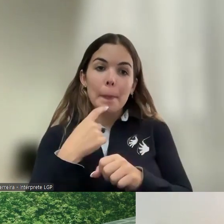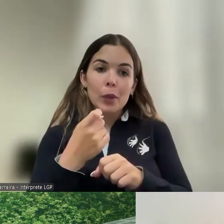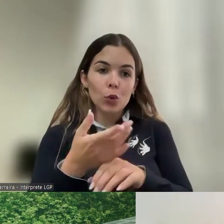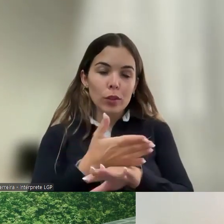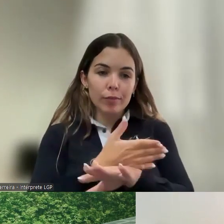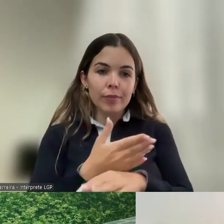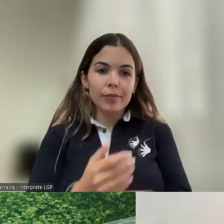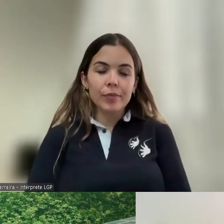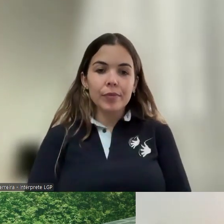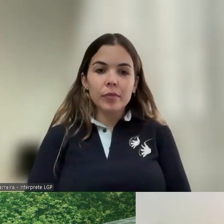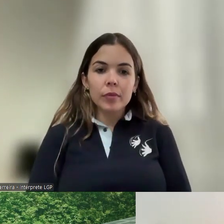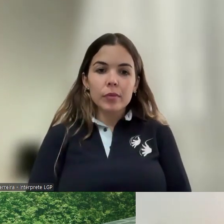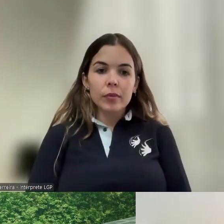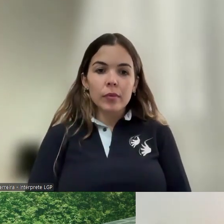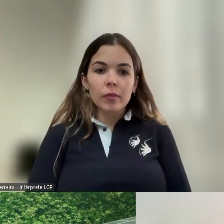formulada.